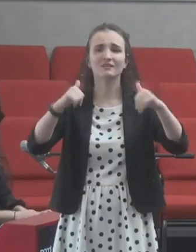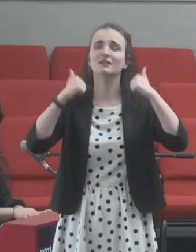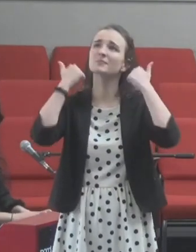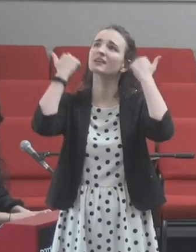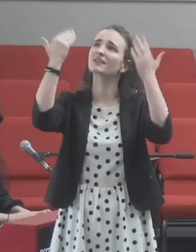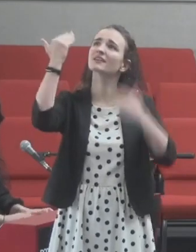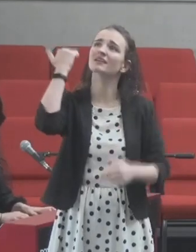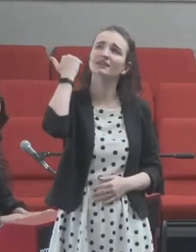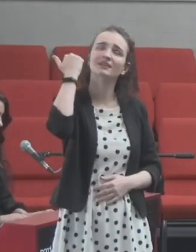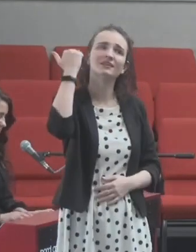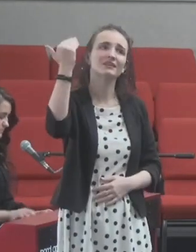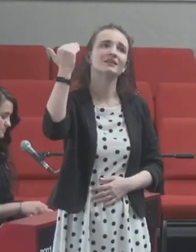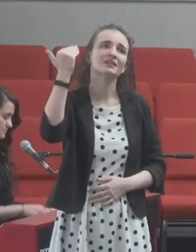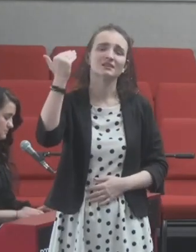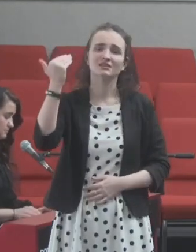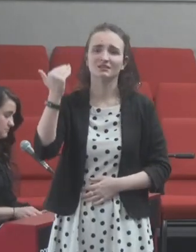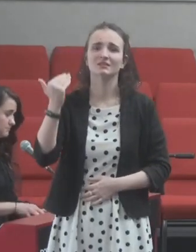слава тебе